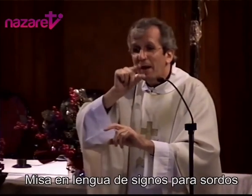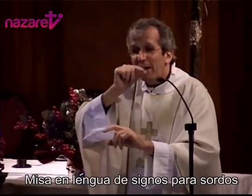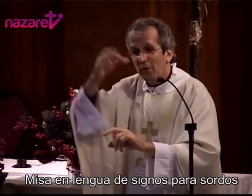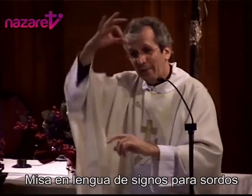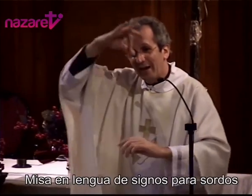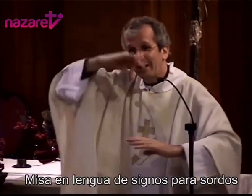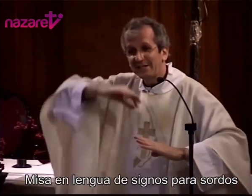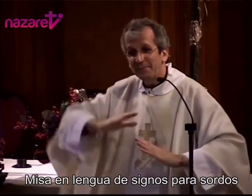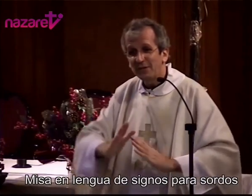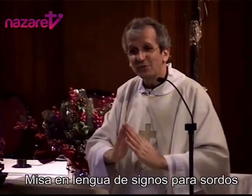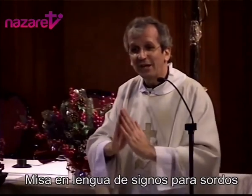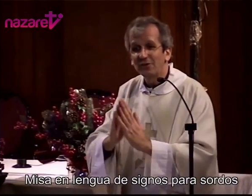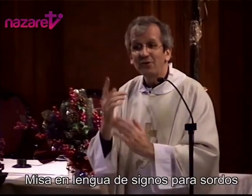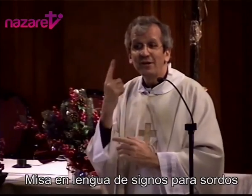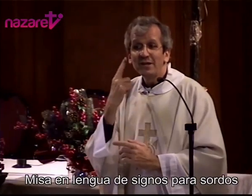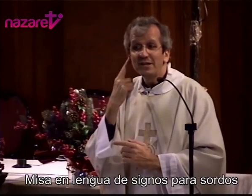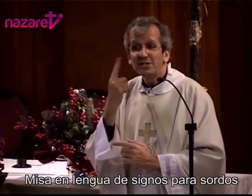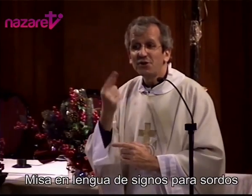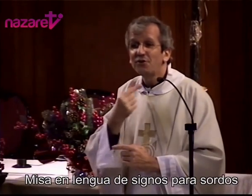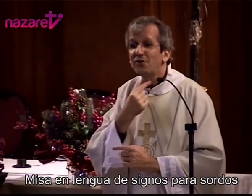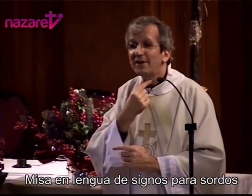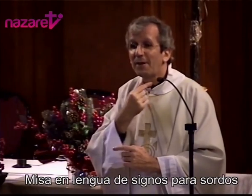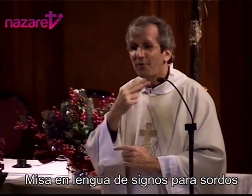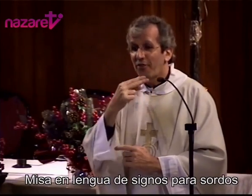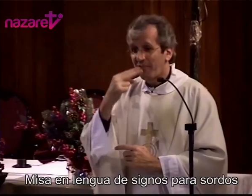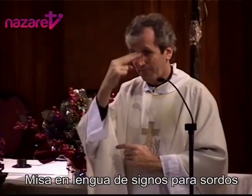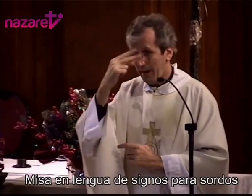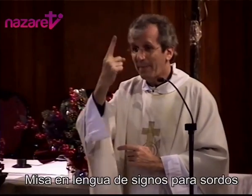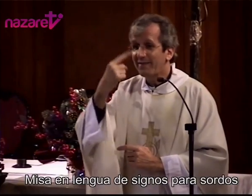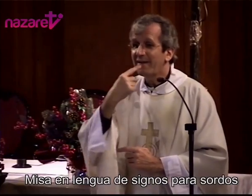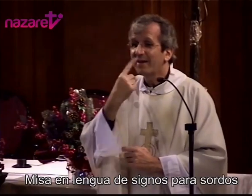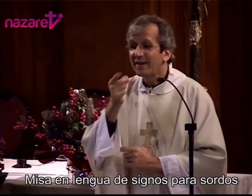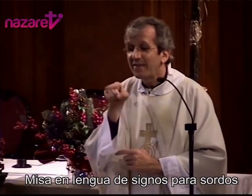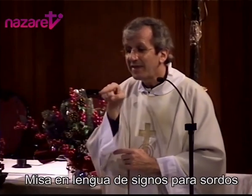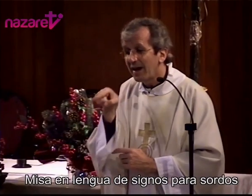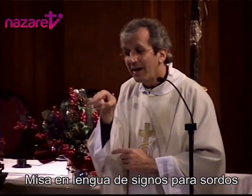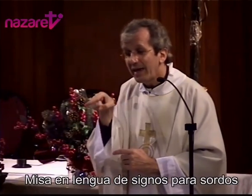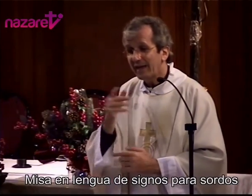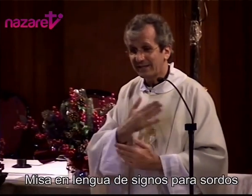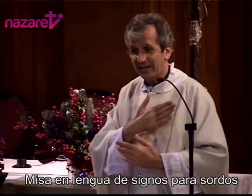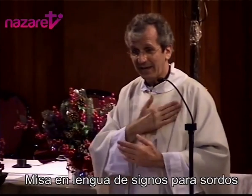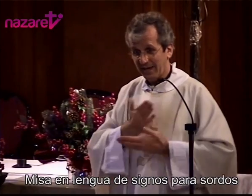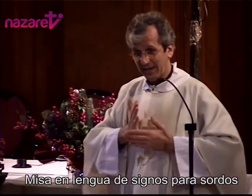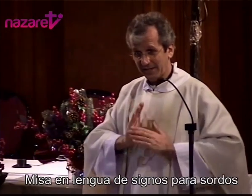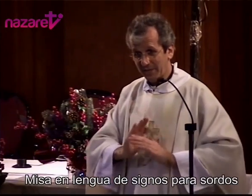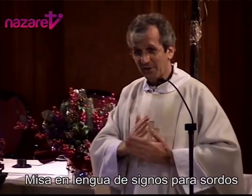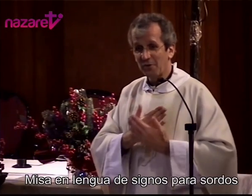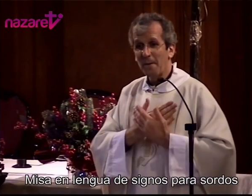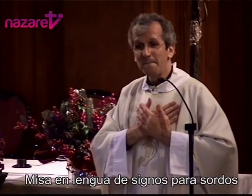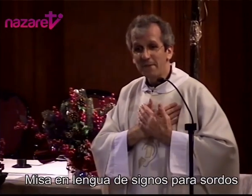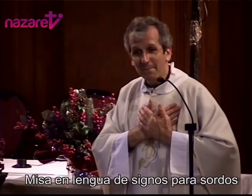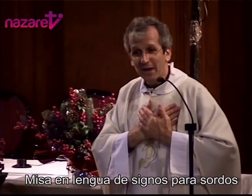como una paloma el Espíritu Santo, y se oyó la voz del Padre que decía: este es mi